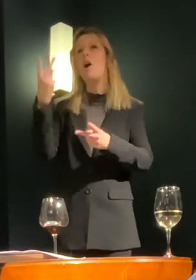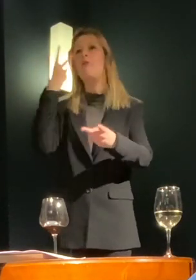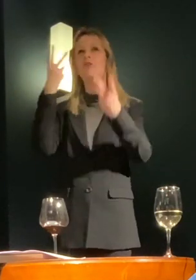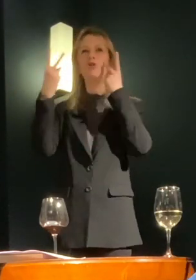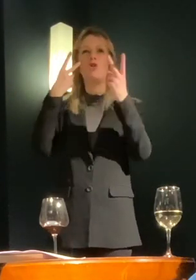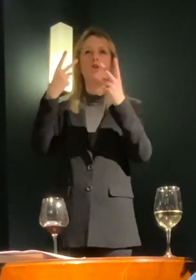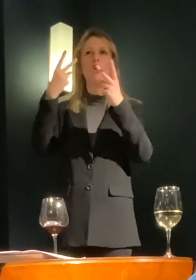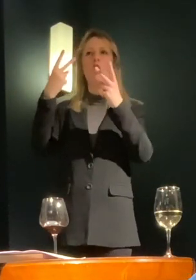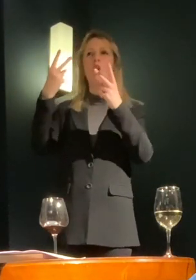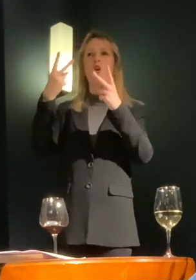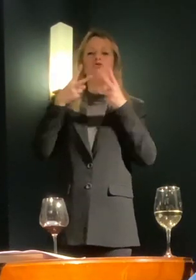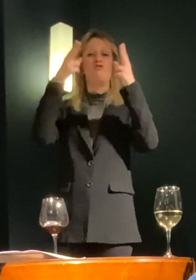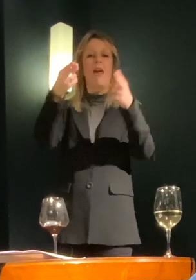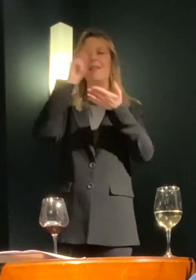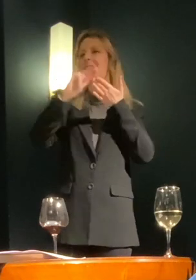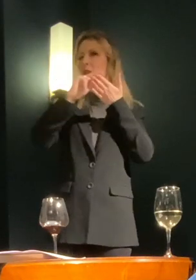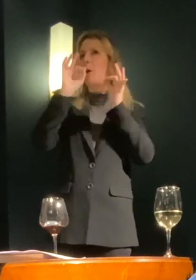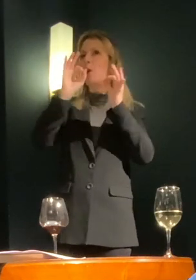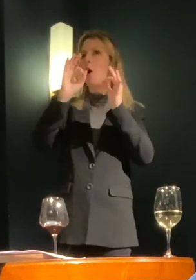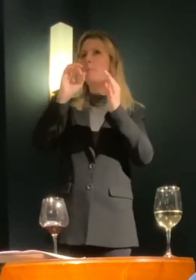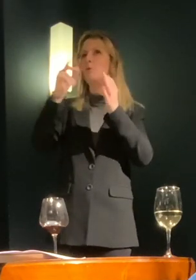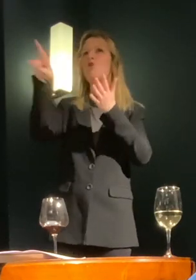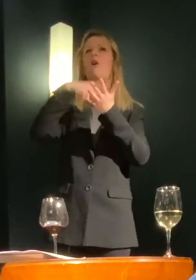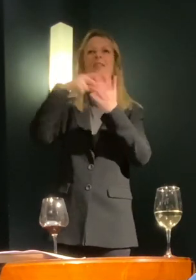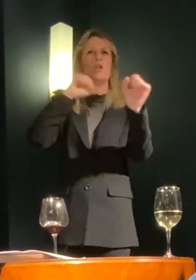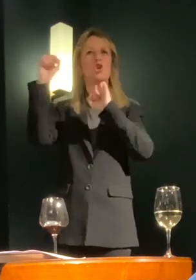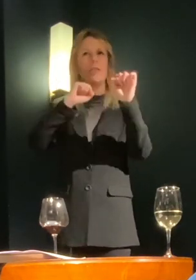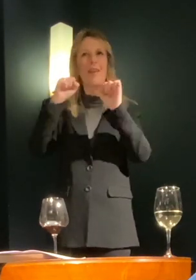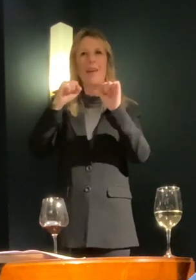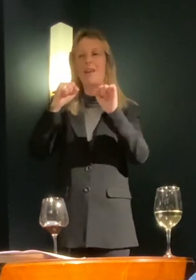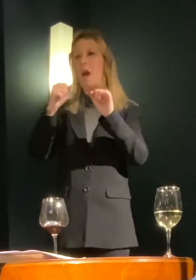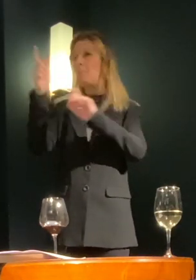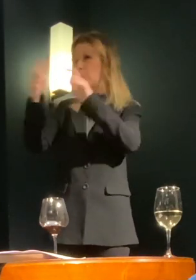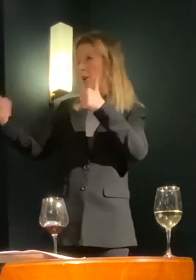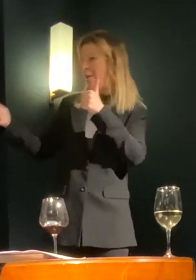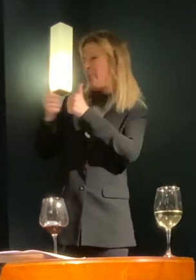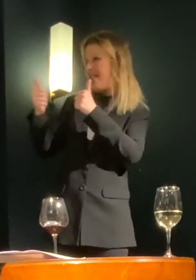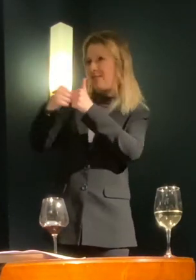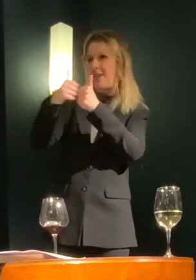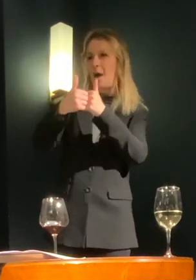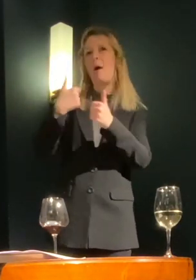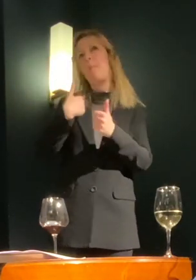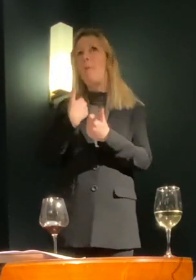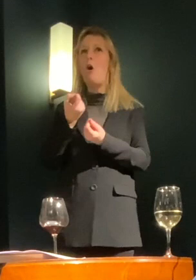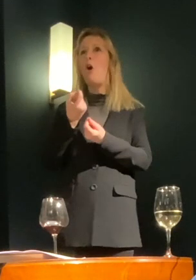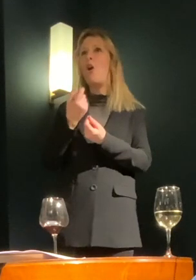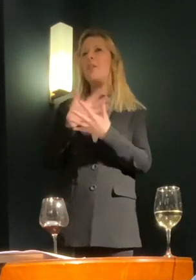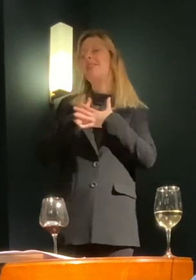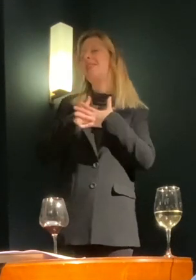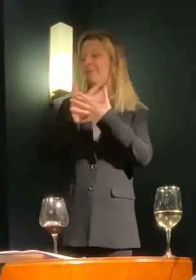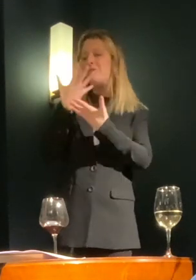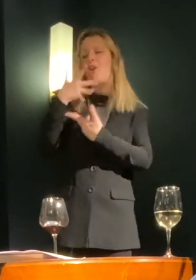massa, feste, tutte appiccicati. E questo penso che fosse proprio un desiderio, diciamo, di esorcizzare quello che